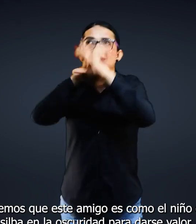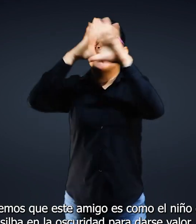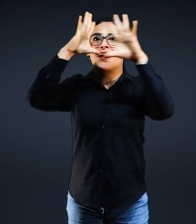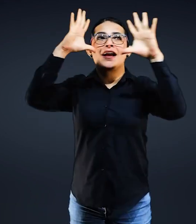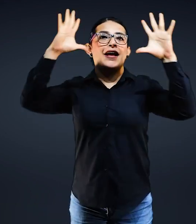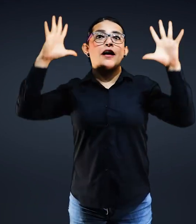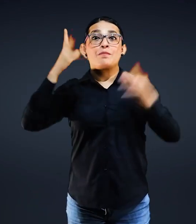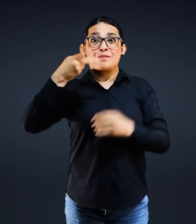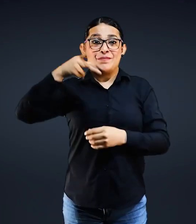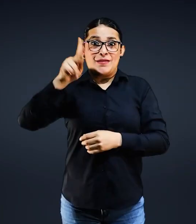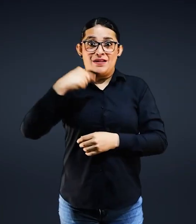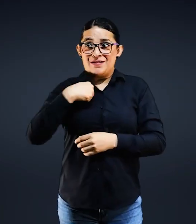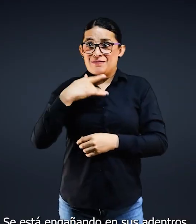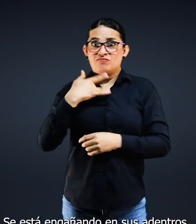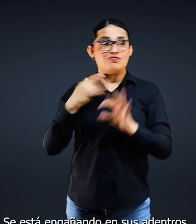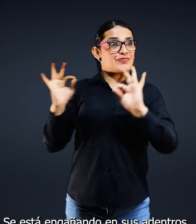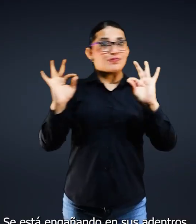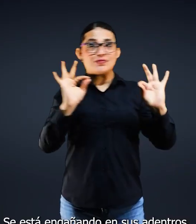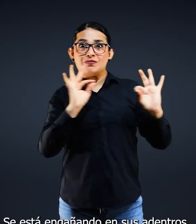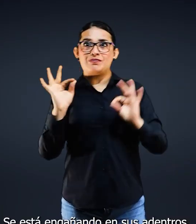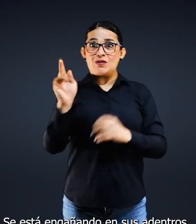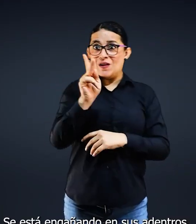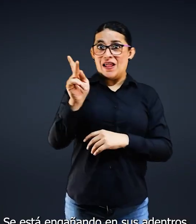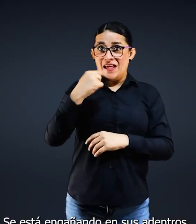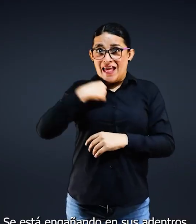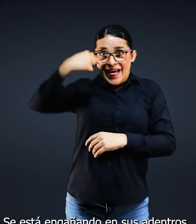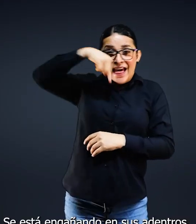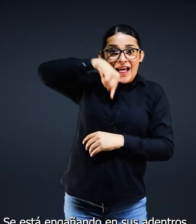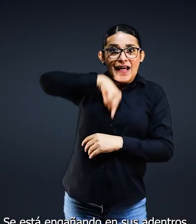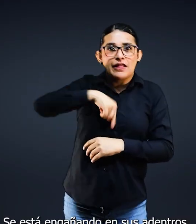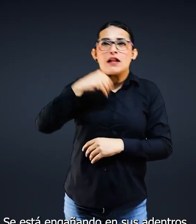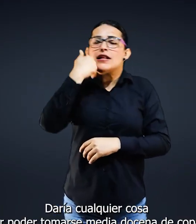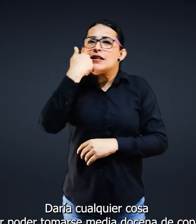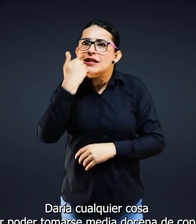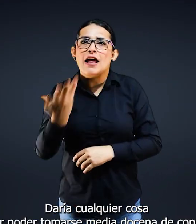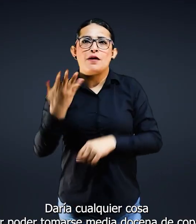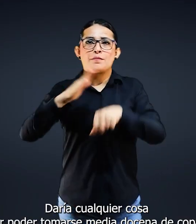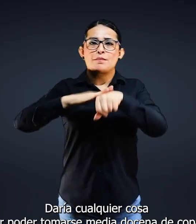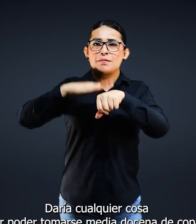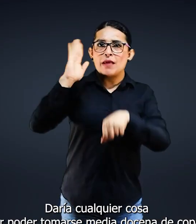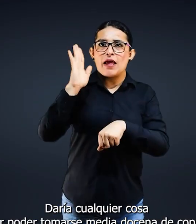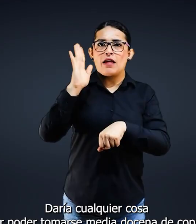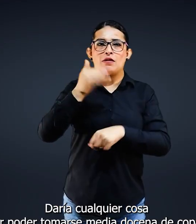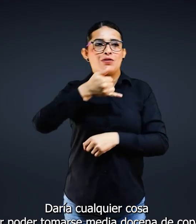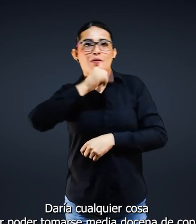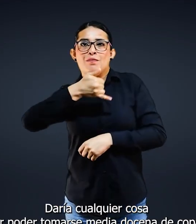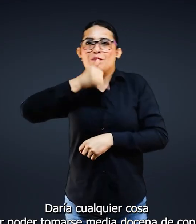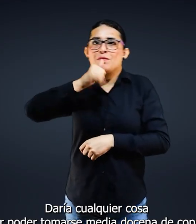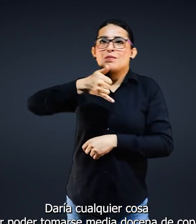valor. Se está engañando. En sus adentros daría cualquier cosa por poder tomarse media docena